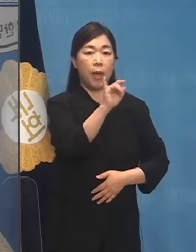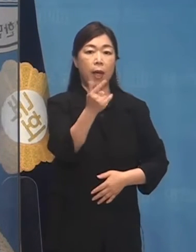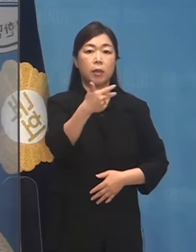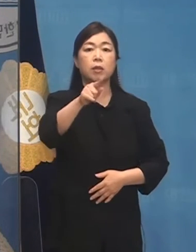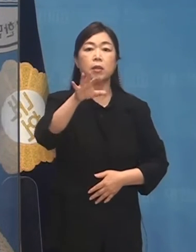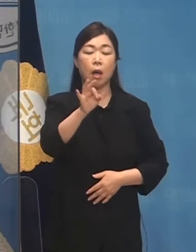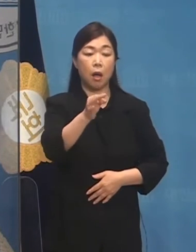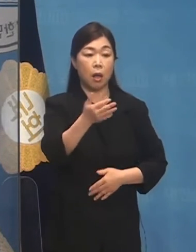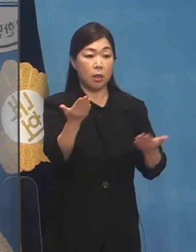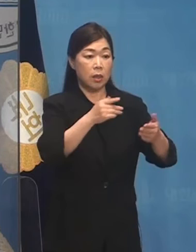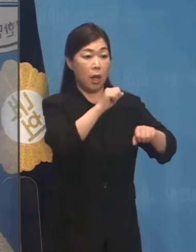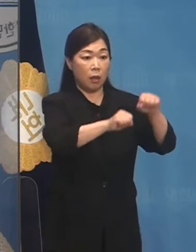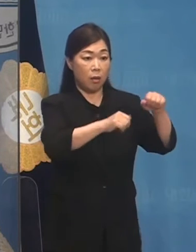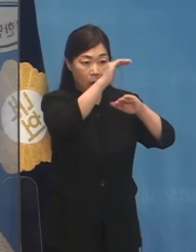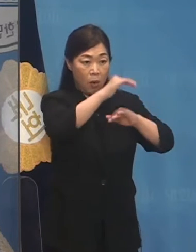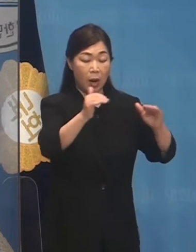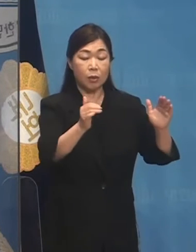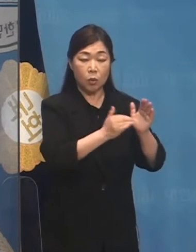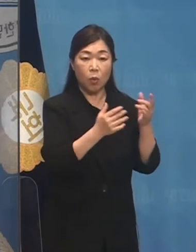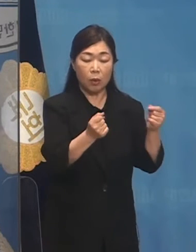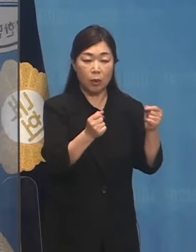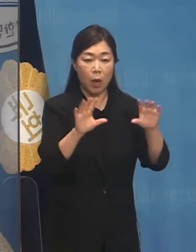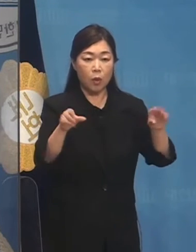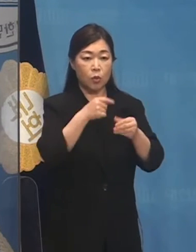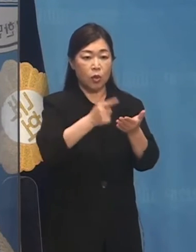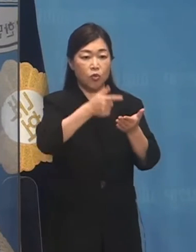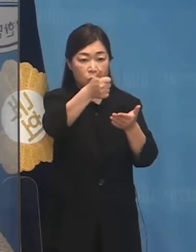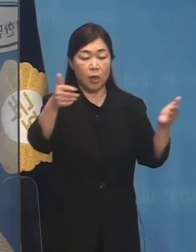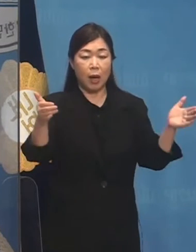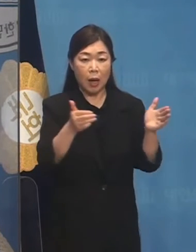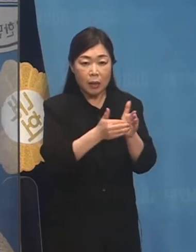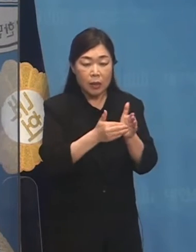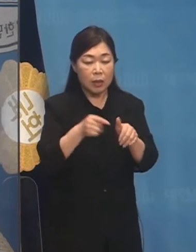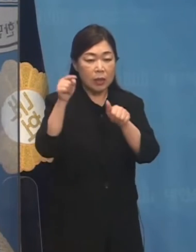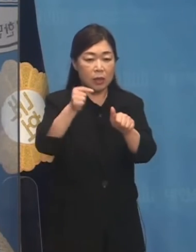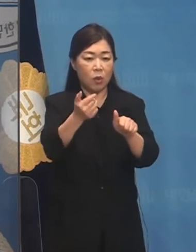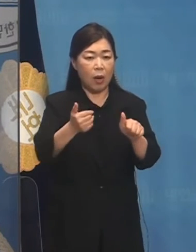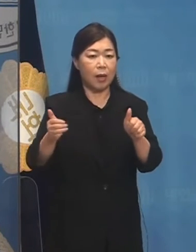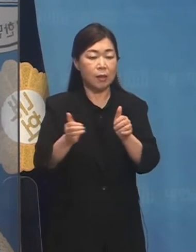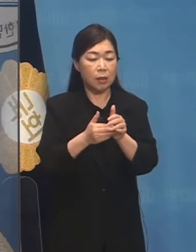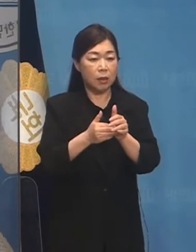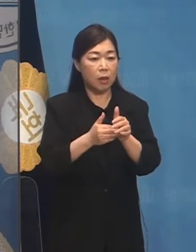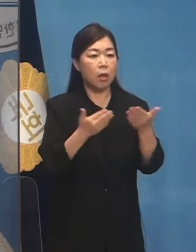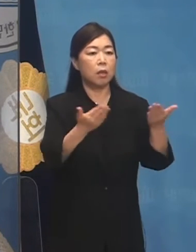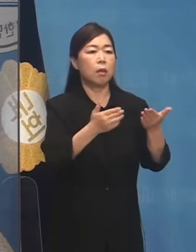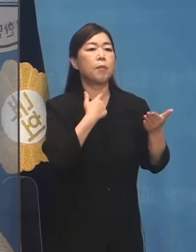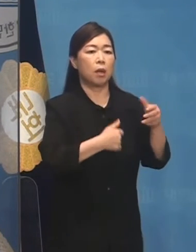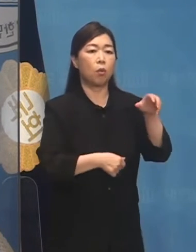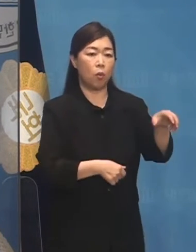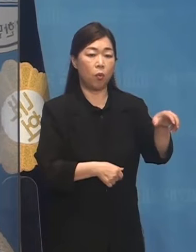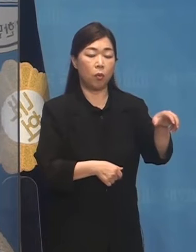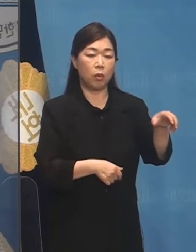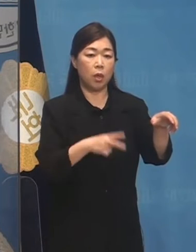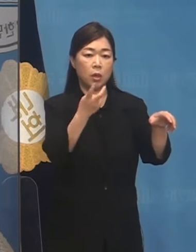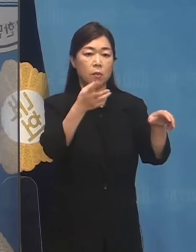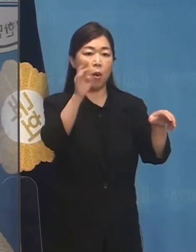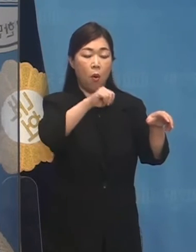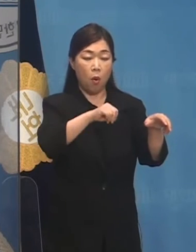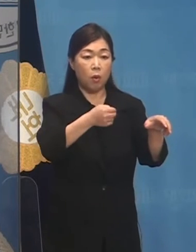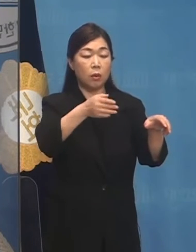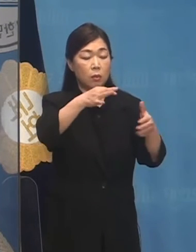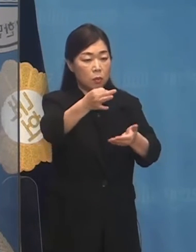마찬가지입니다. 본인이 총리 후보자 지명되기 직전 근무했던 곳입니다. 20억을 받았습니다. 본인이 업무